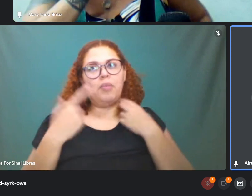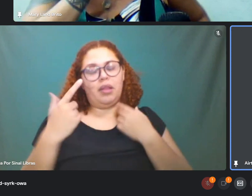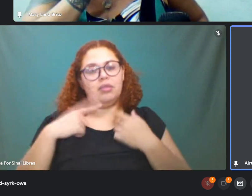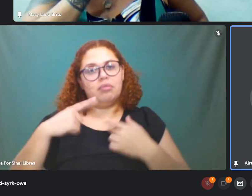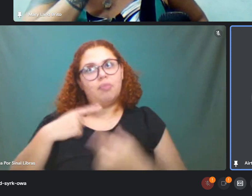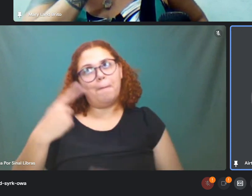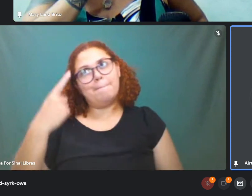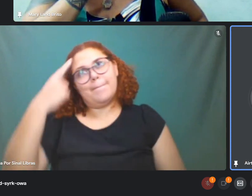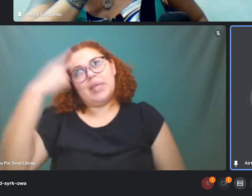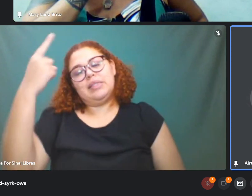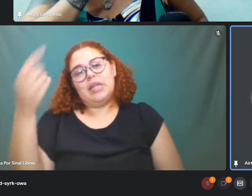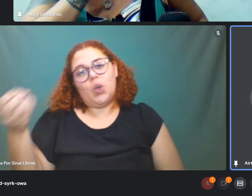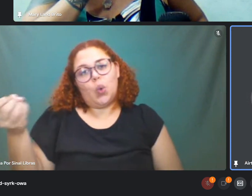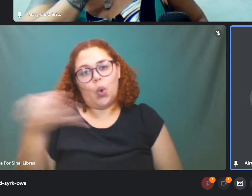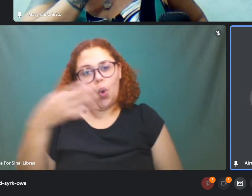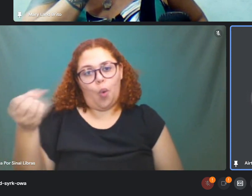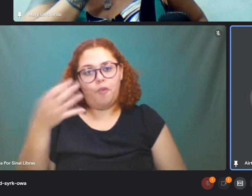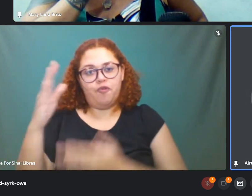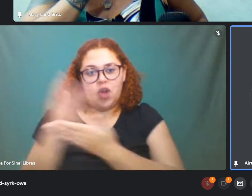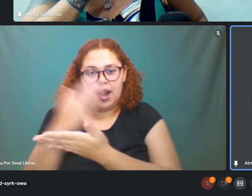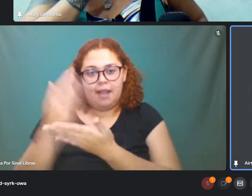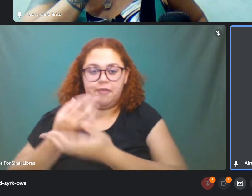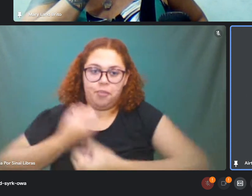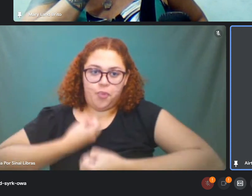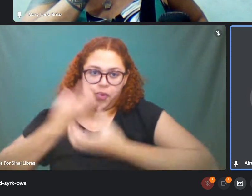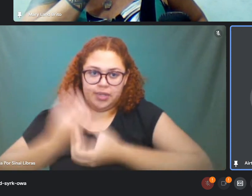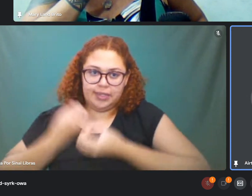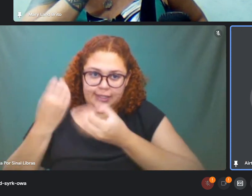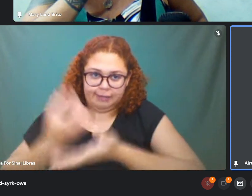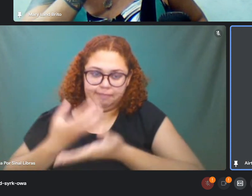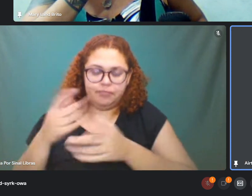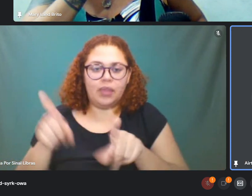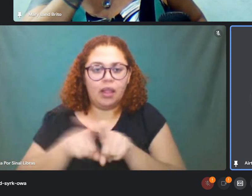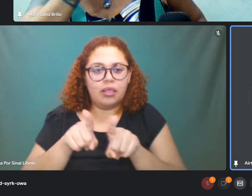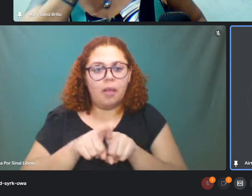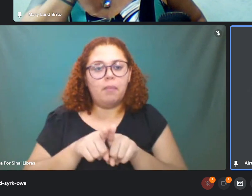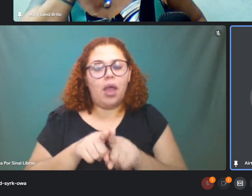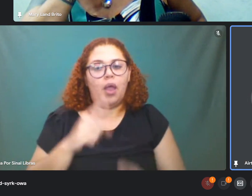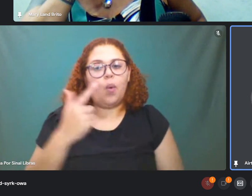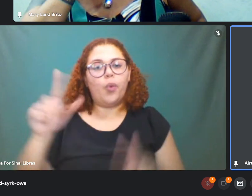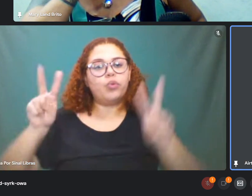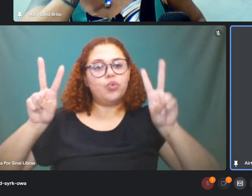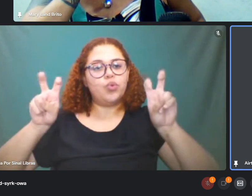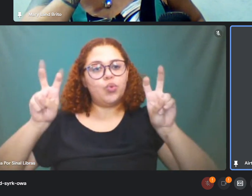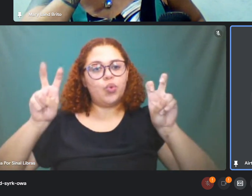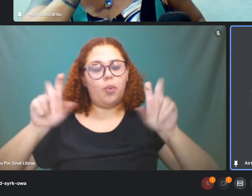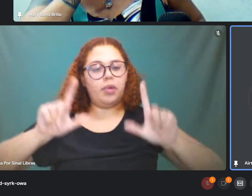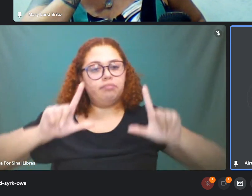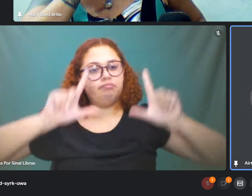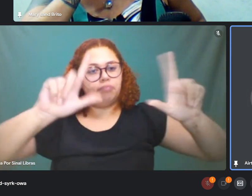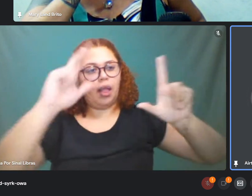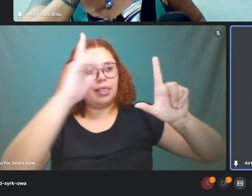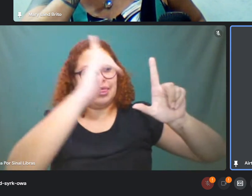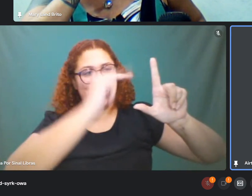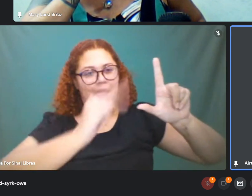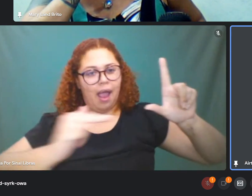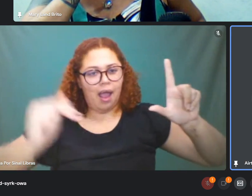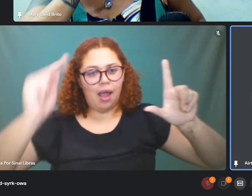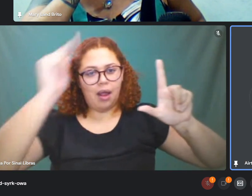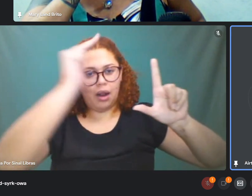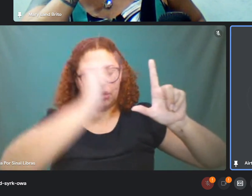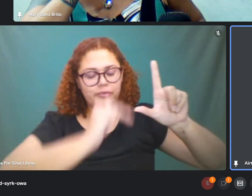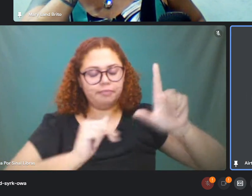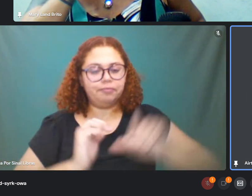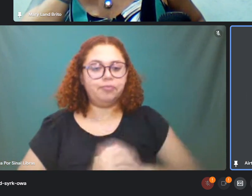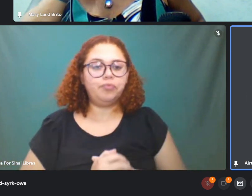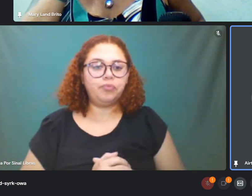livro, né, de poesia. E tenho também, faço telas, né, na parte visual, né,